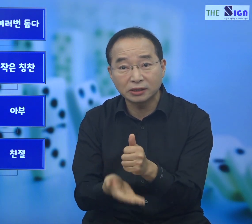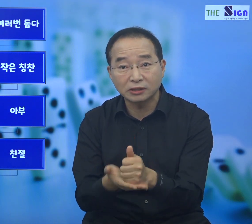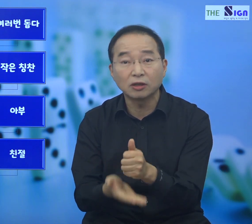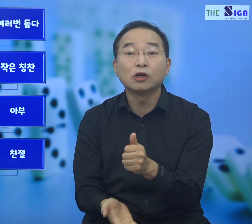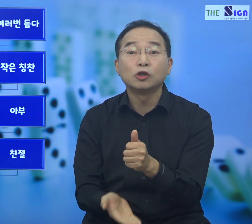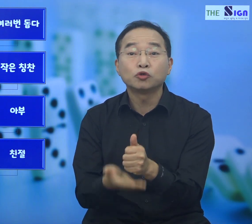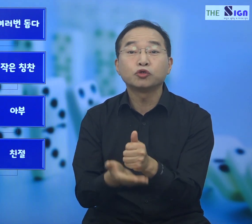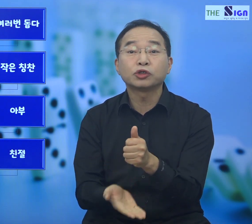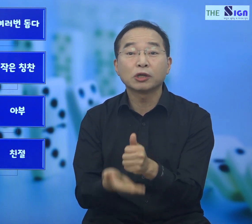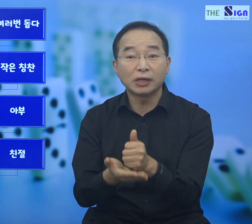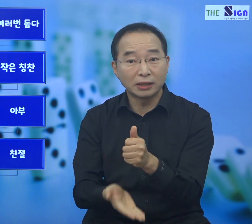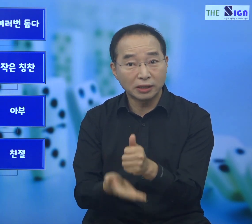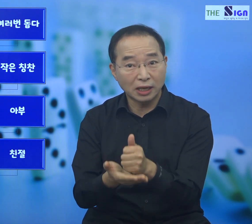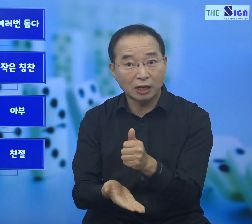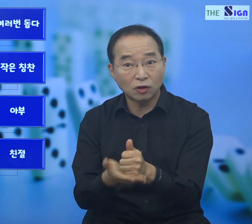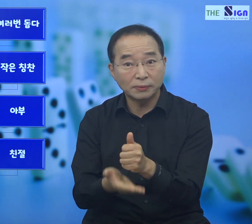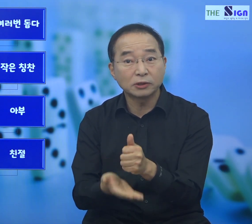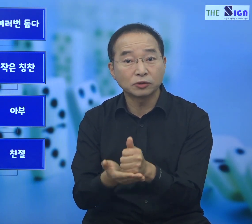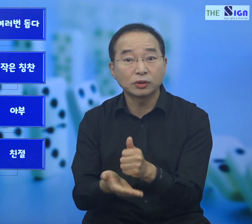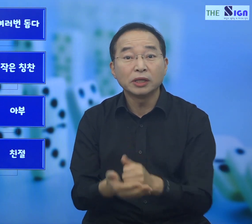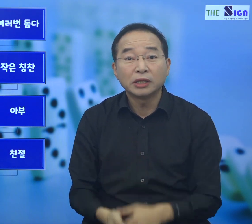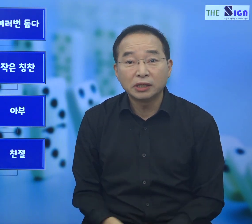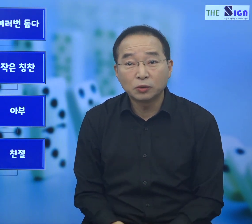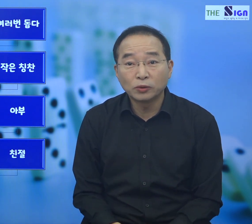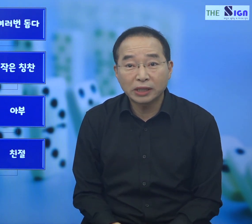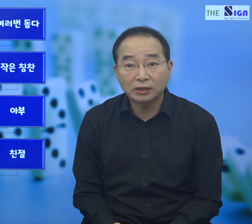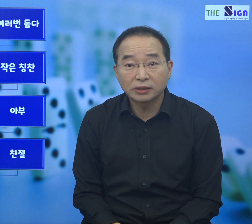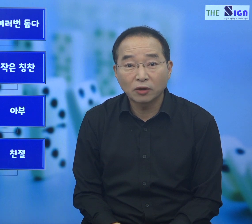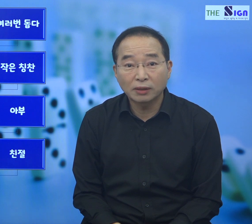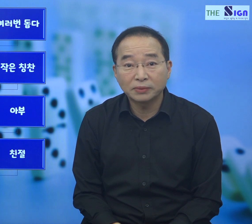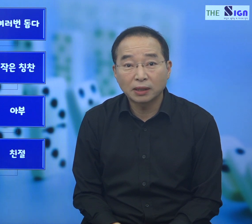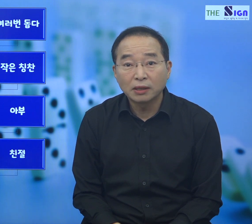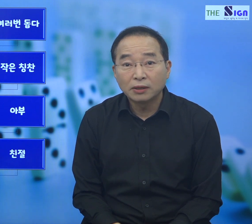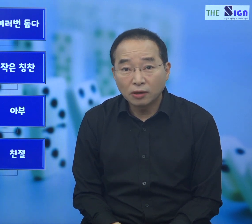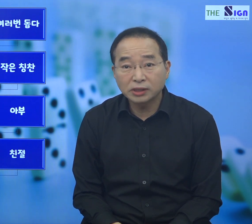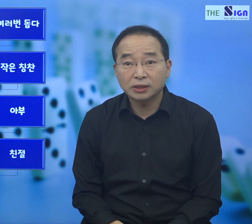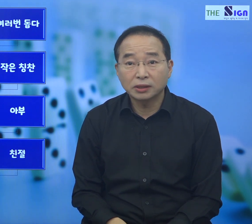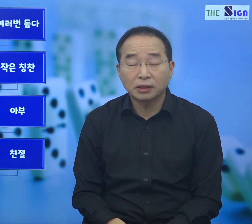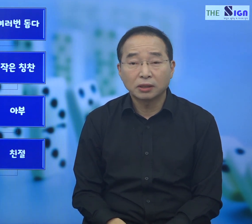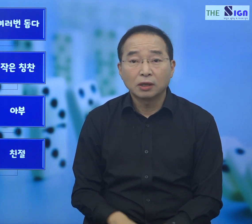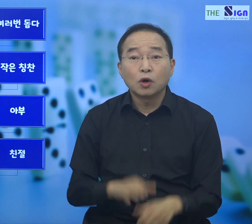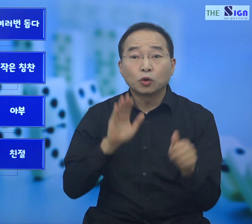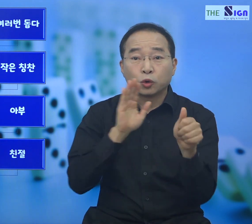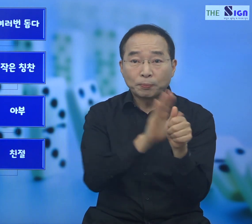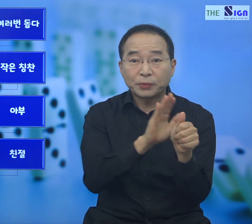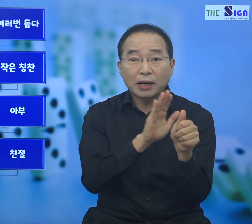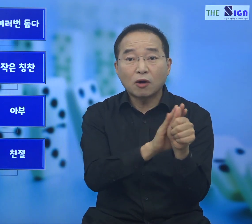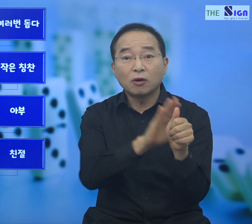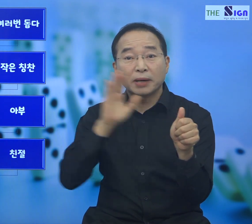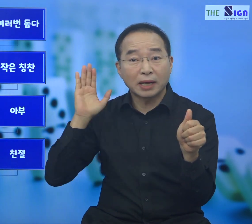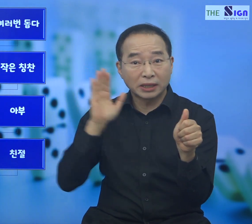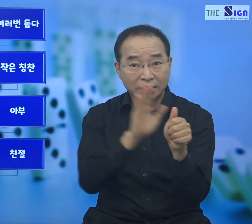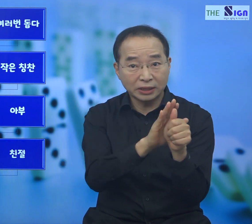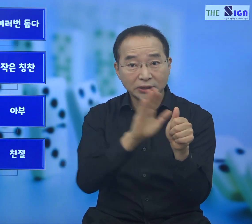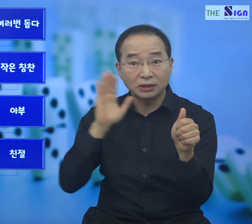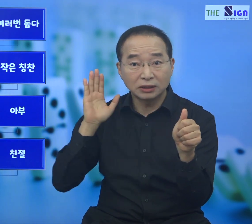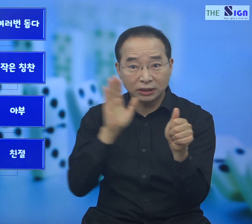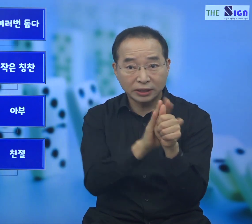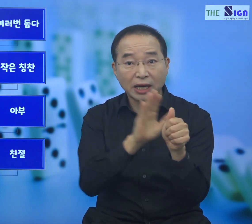있다서 추천한다라고 하면서도 이 동작을 사용합니다. 역시 돕다가 얼마나 크게